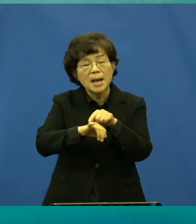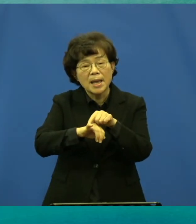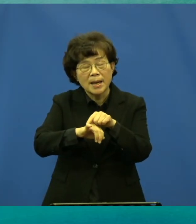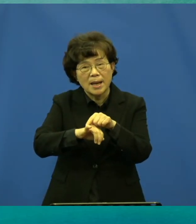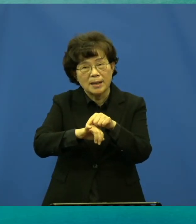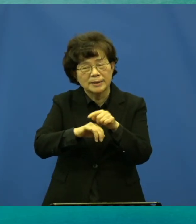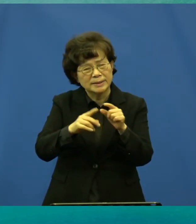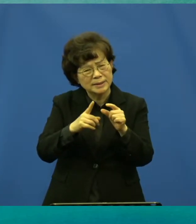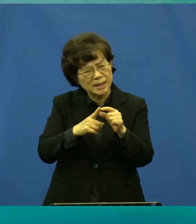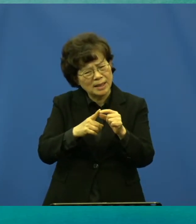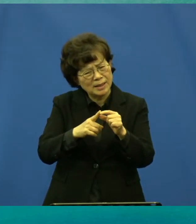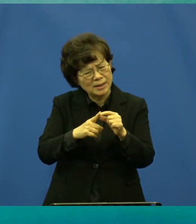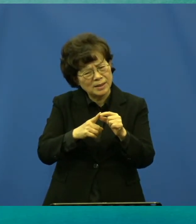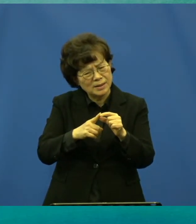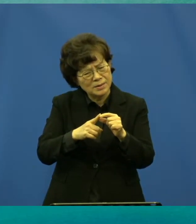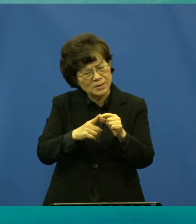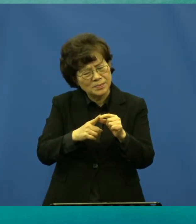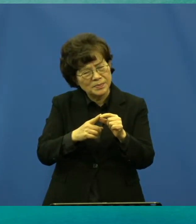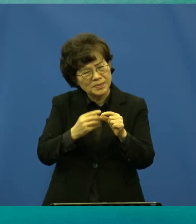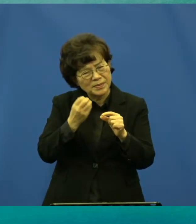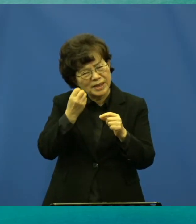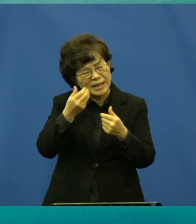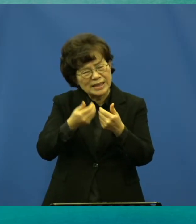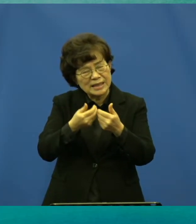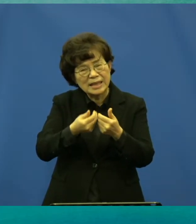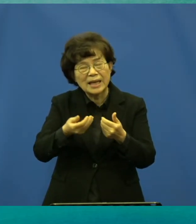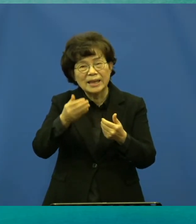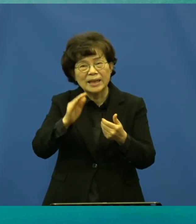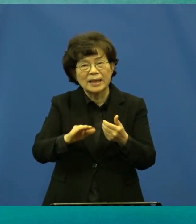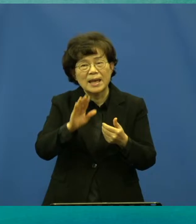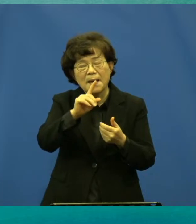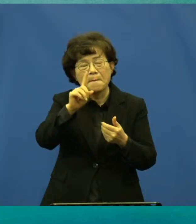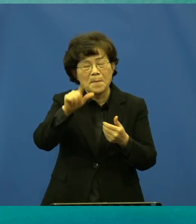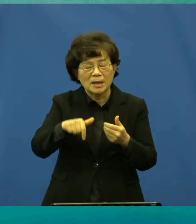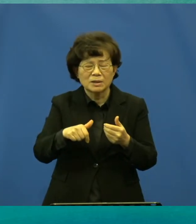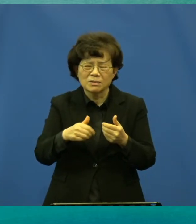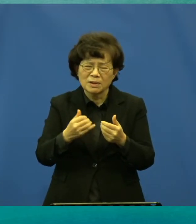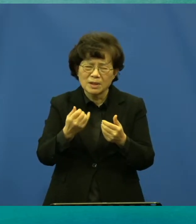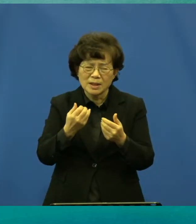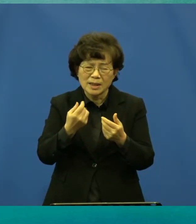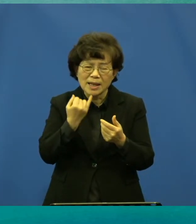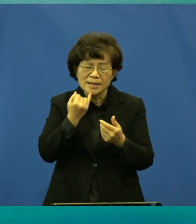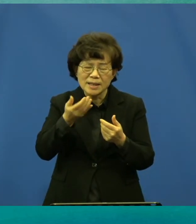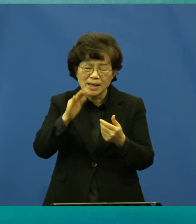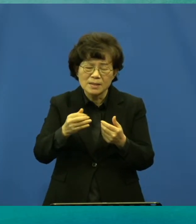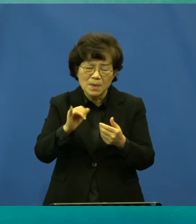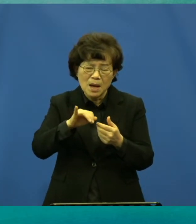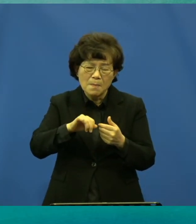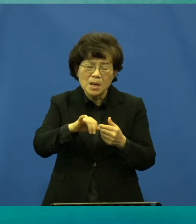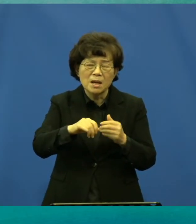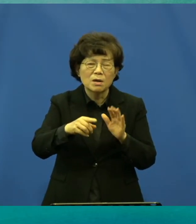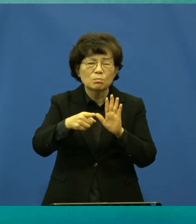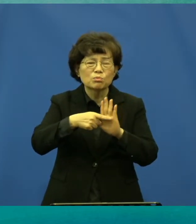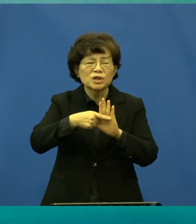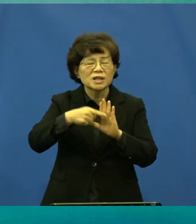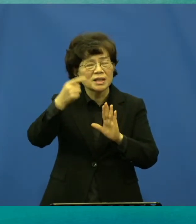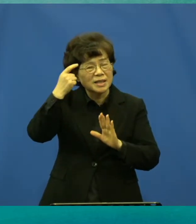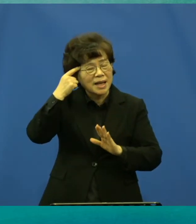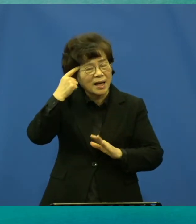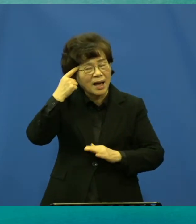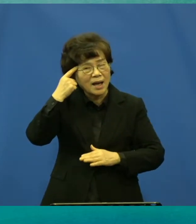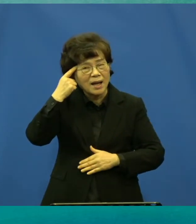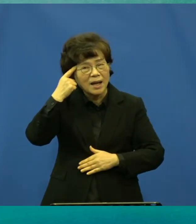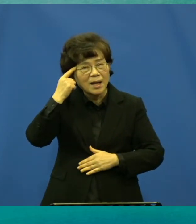기분이 좋지 않은 등장이죠. 박넝쿨은 좀 뭐 괜찮은데 벌레, 부정적인 느낌이 들어요.